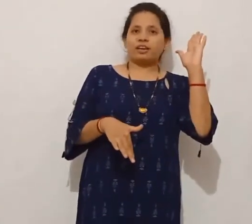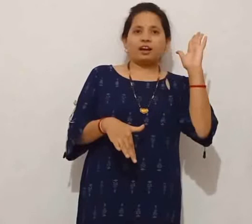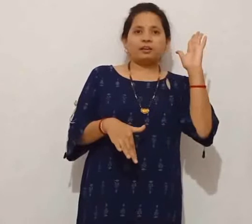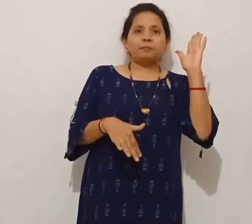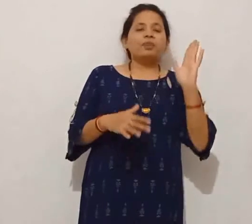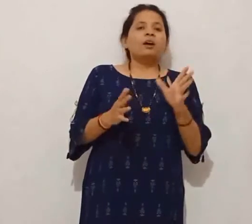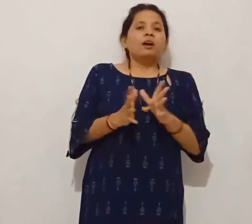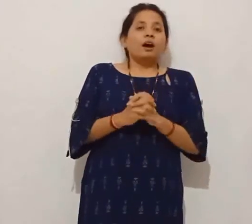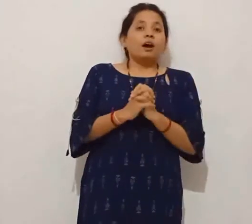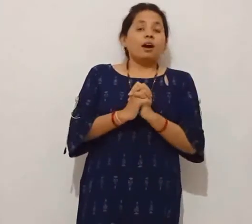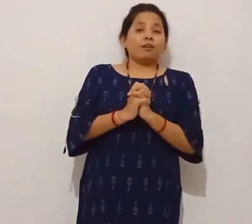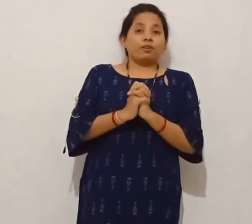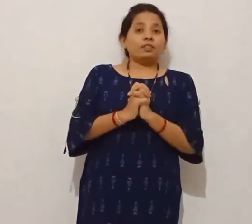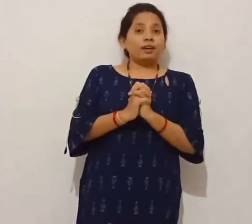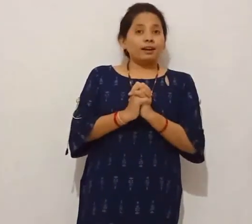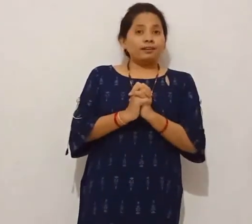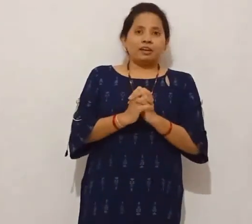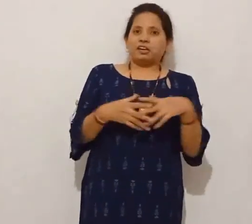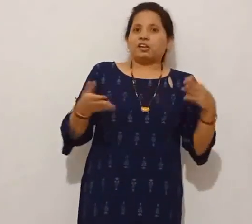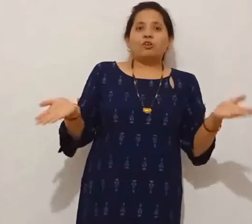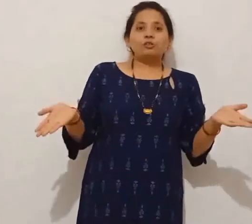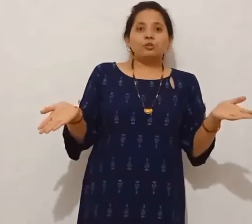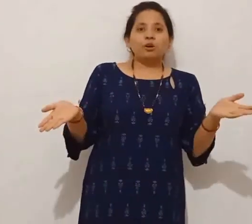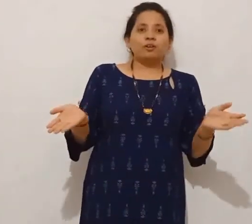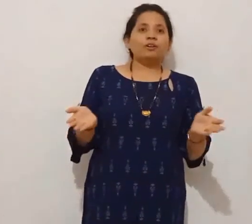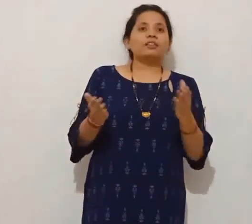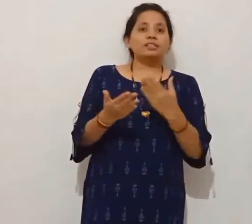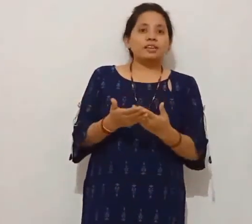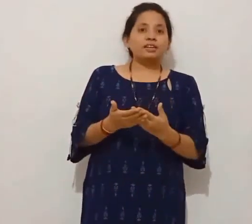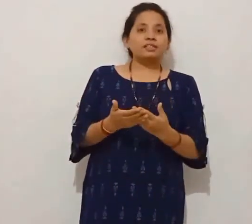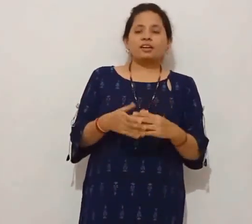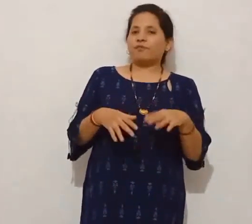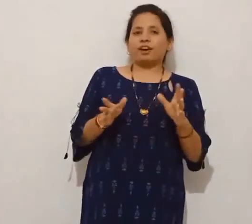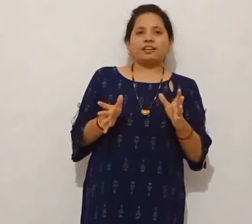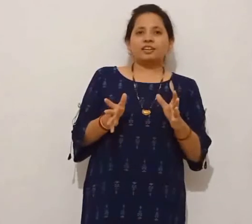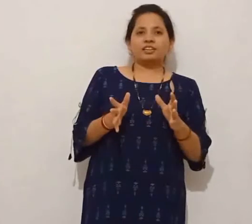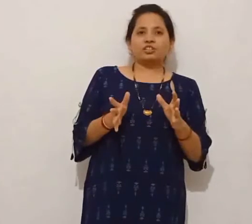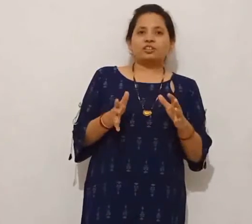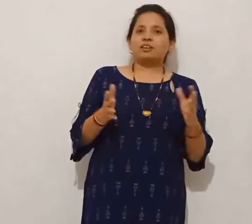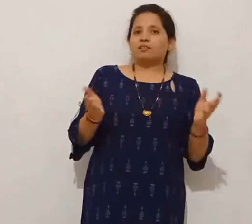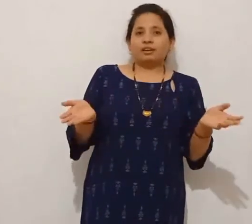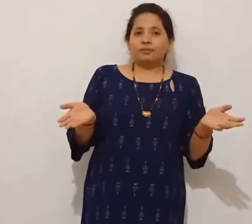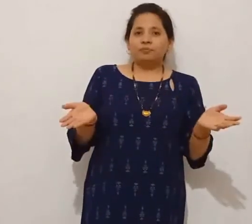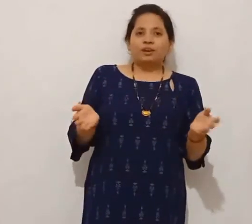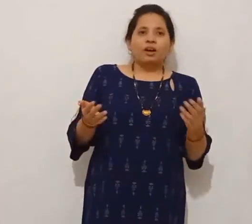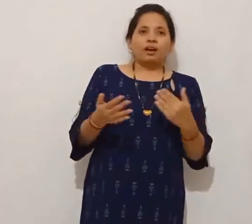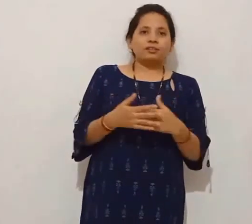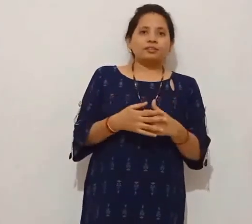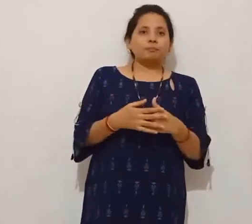high. One thing again, here also the sellers are very rich, है ना? And